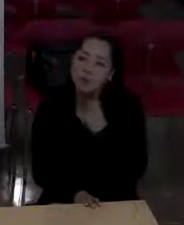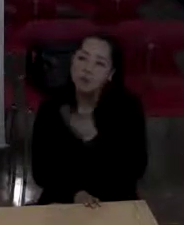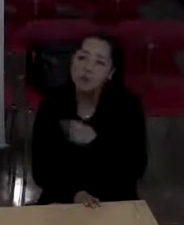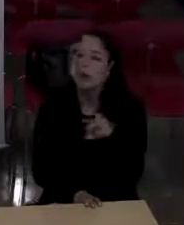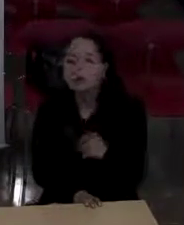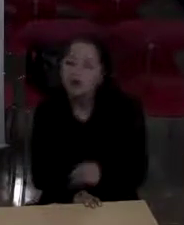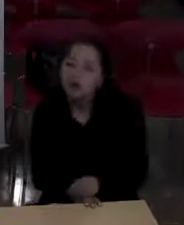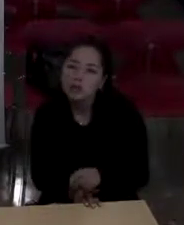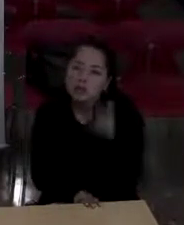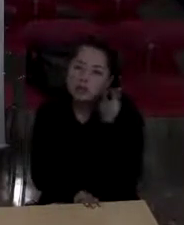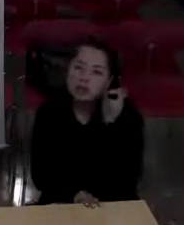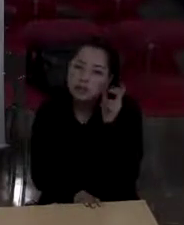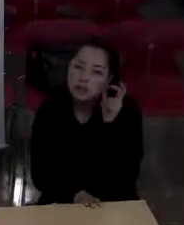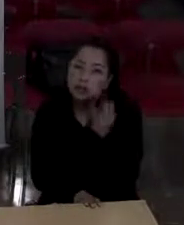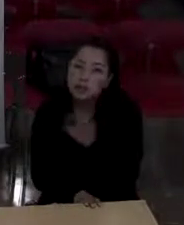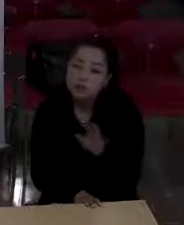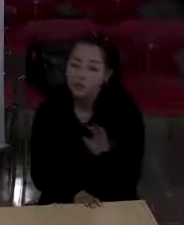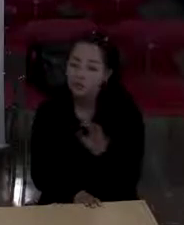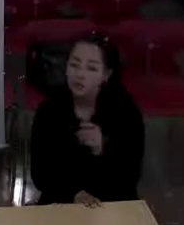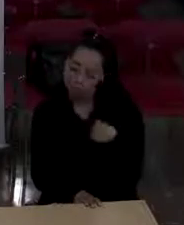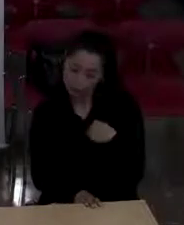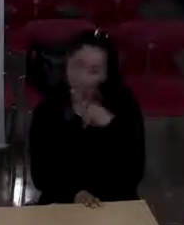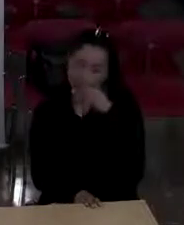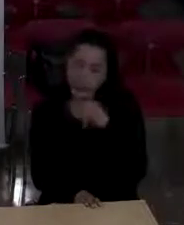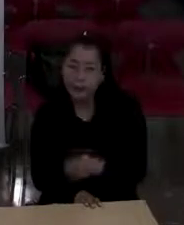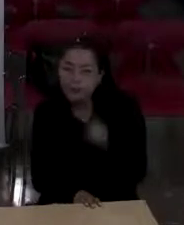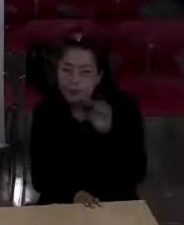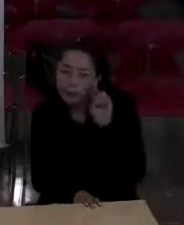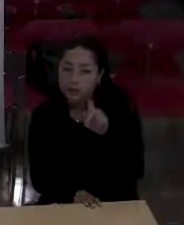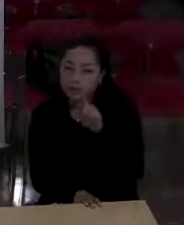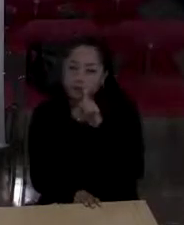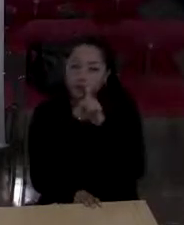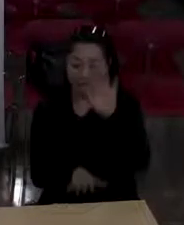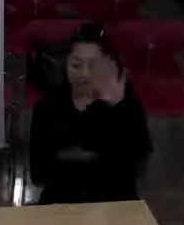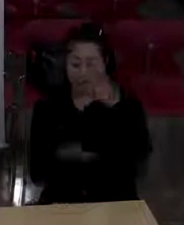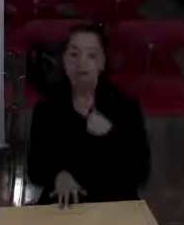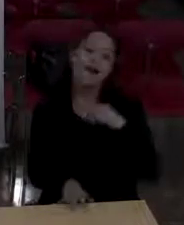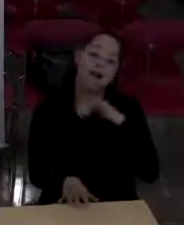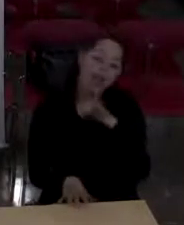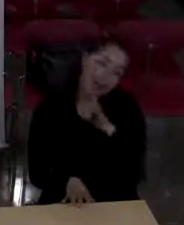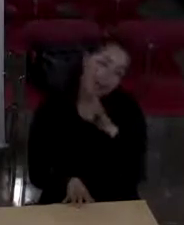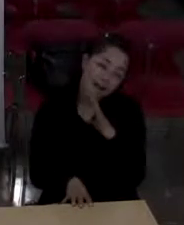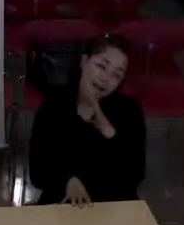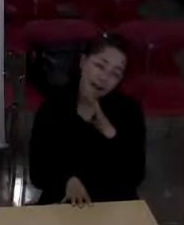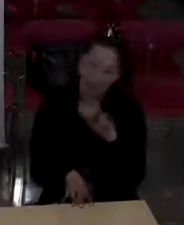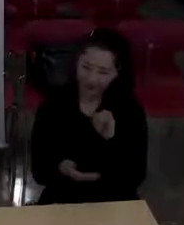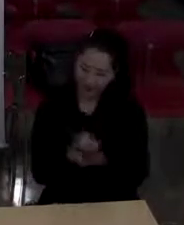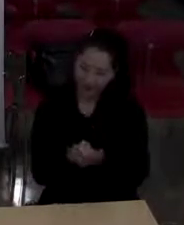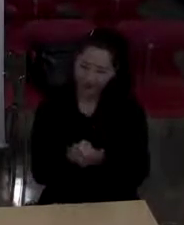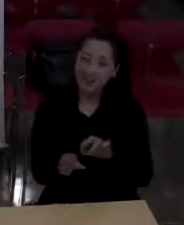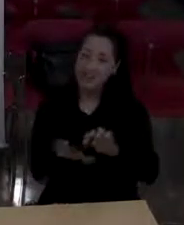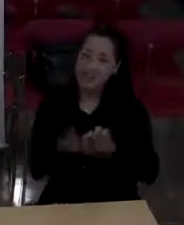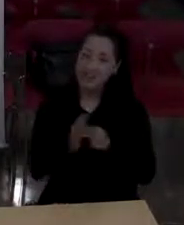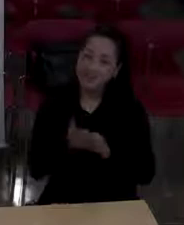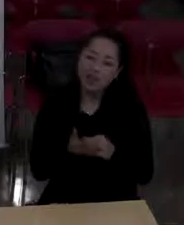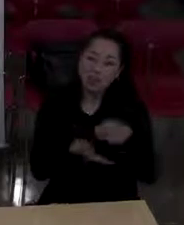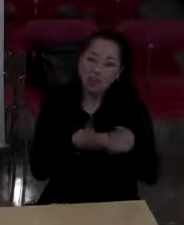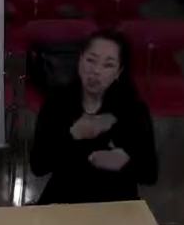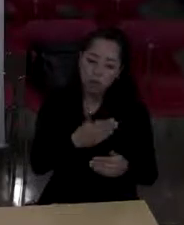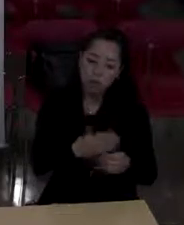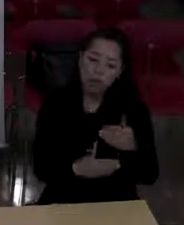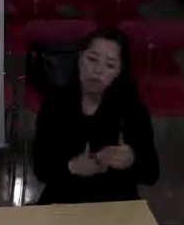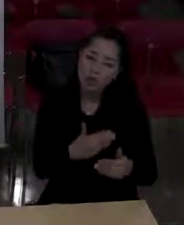turno, y cuando él va produciendo, entonces incorpora parte de esos modelos que le han dado, le agrega nuevos elementos, pero cada vez